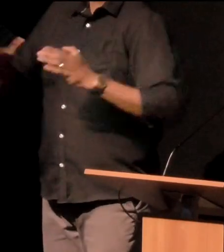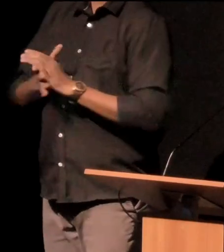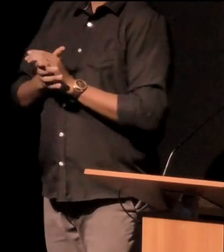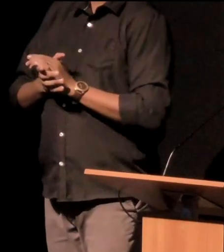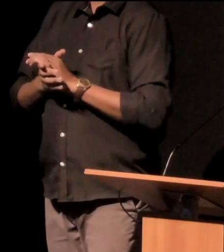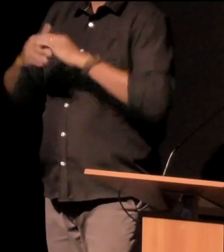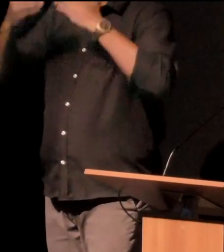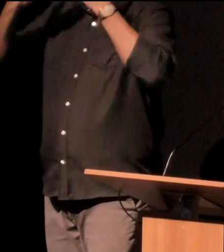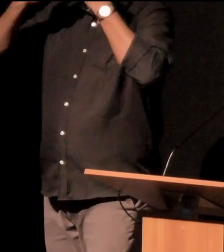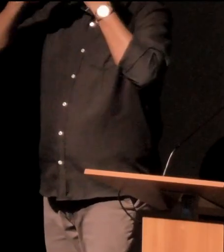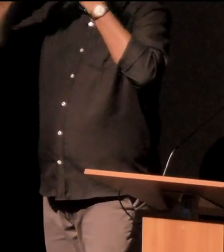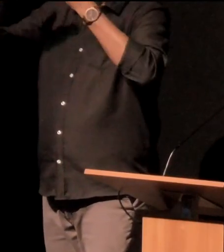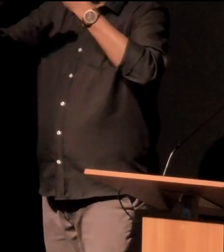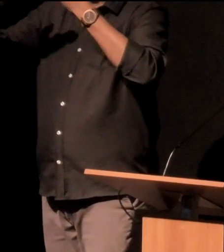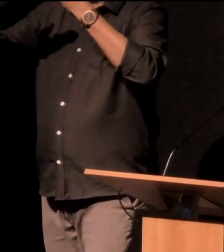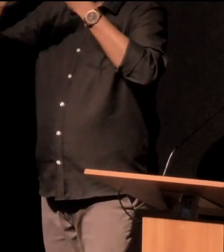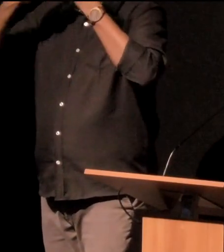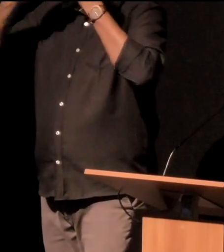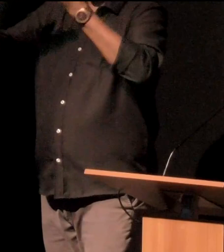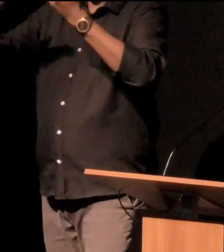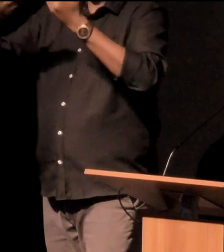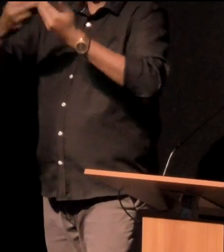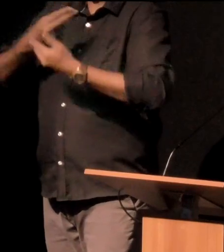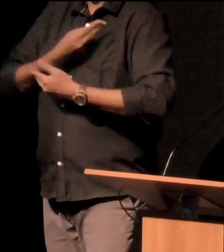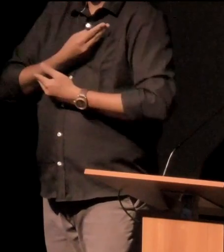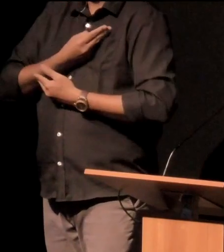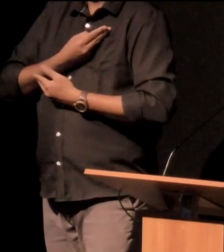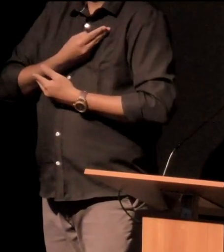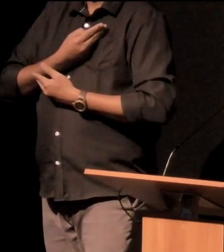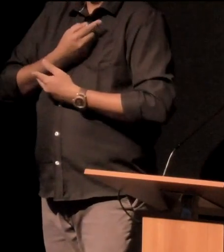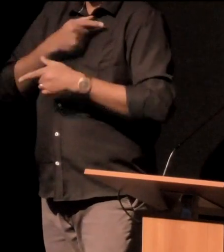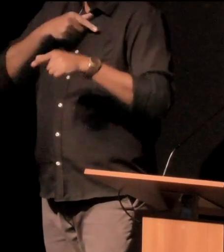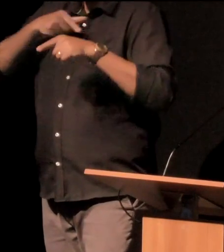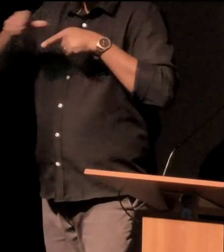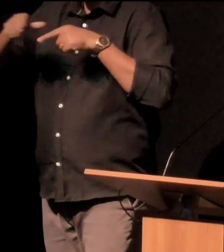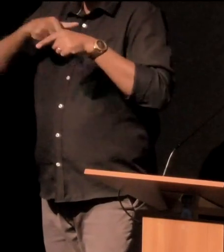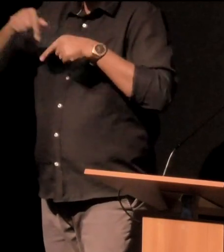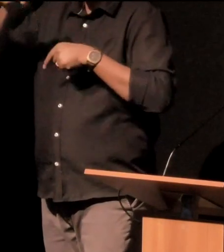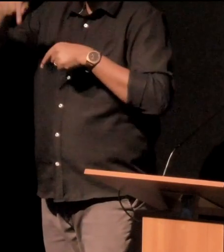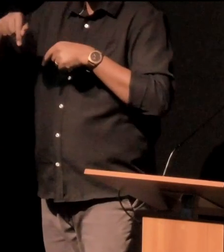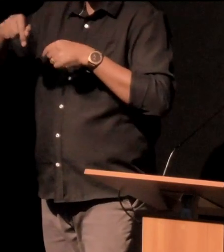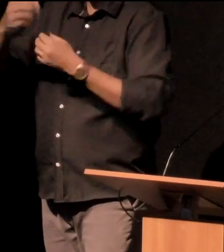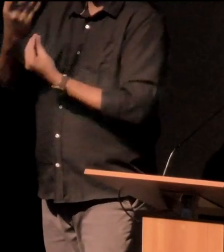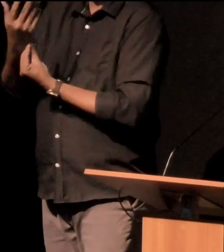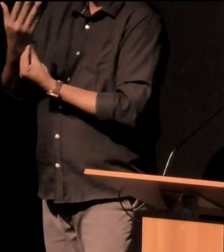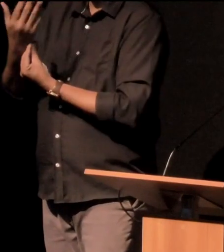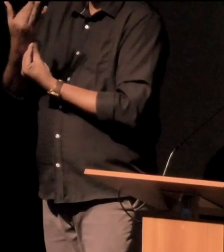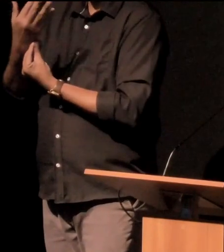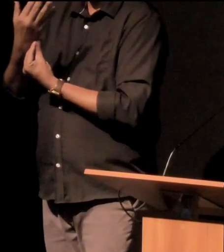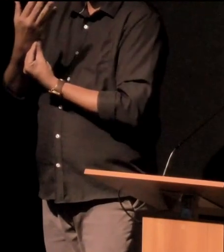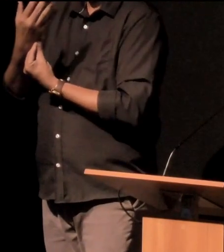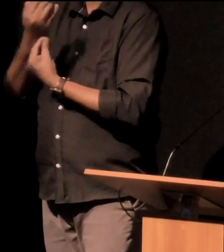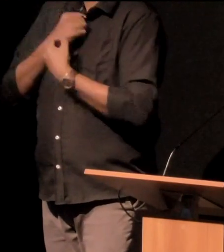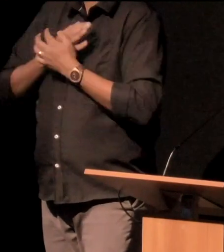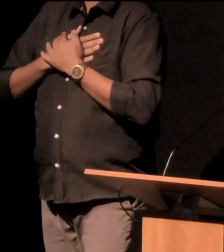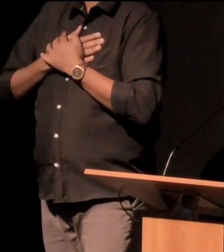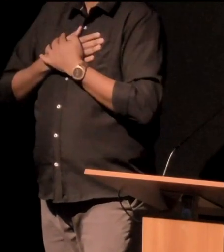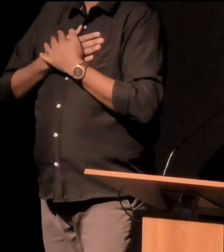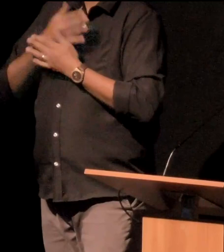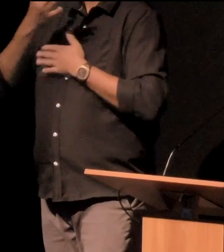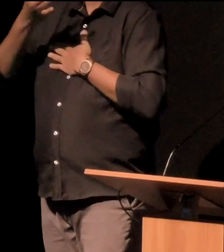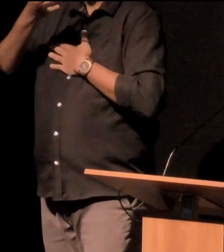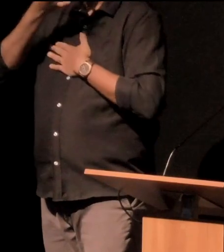minha apresentação eu sou da UERJ a minha fala hoje Vai representar